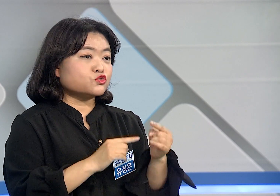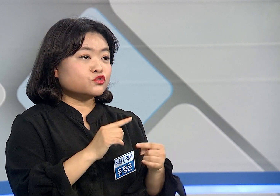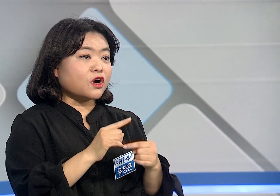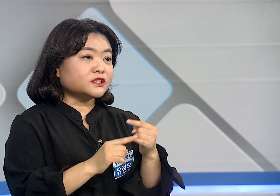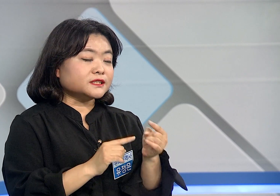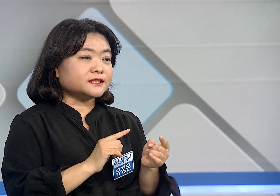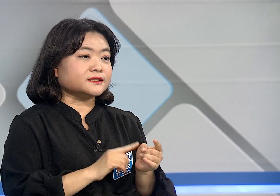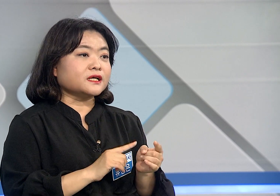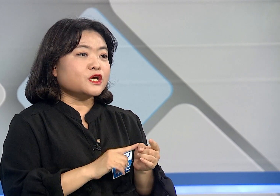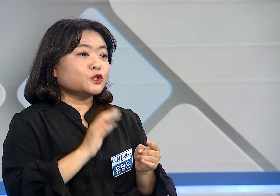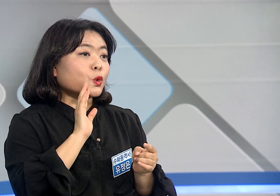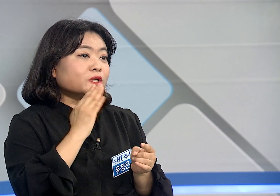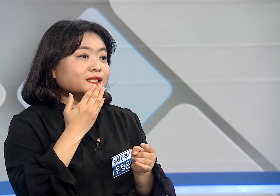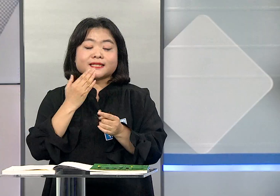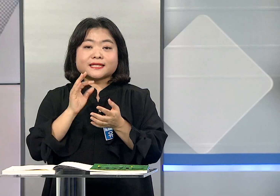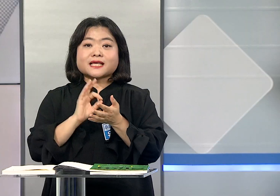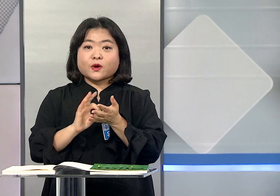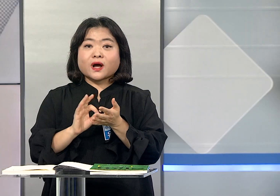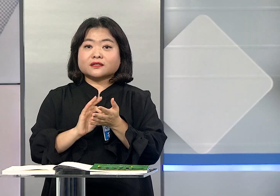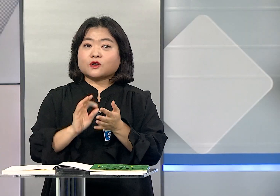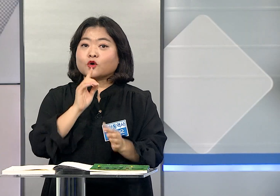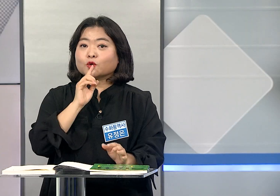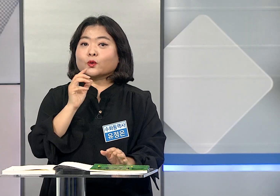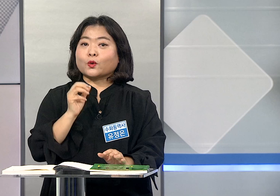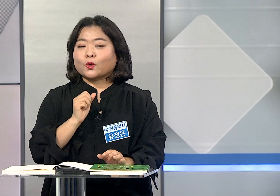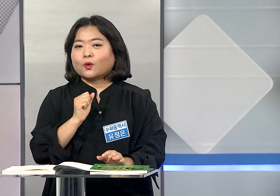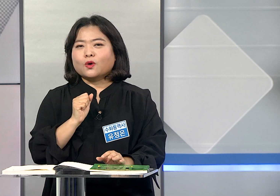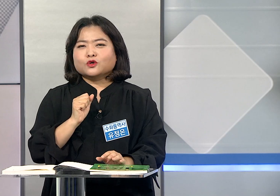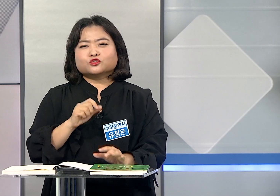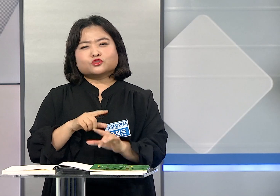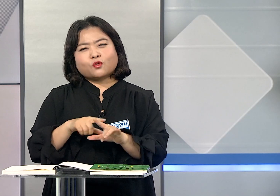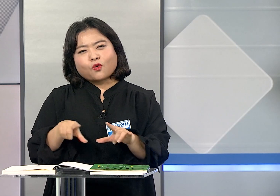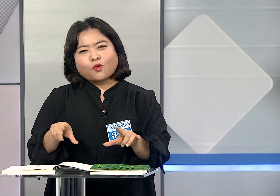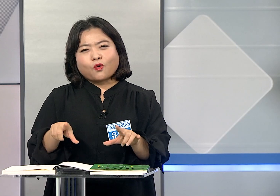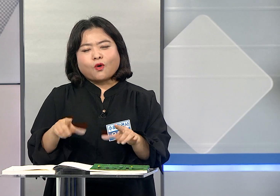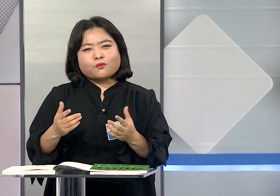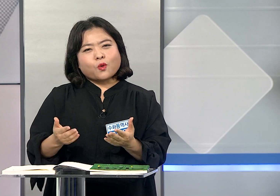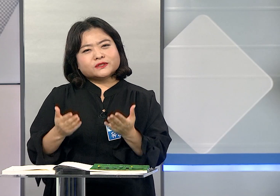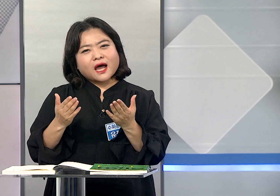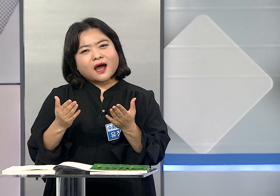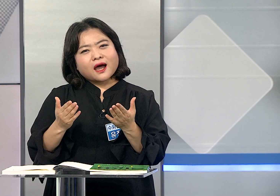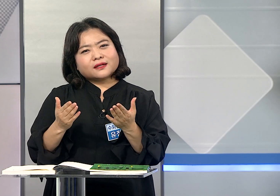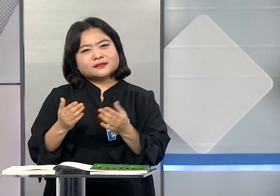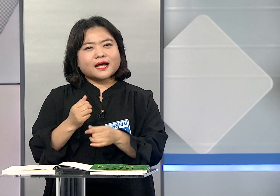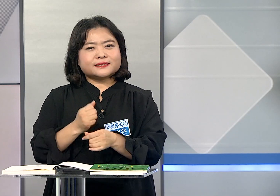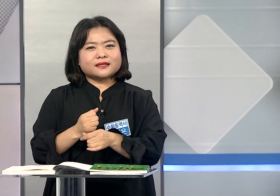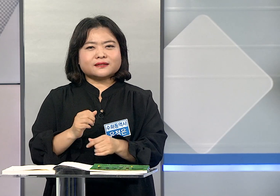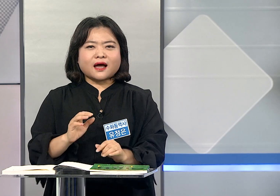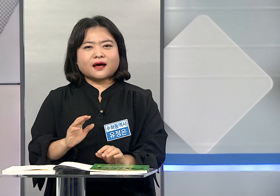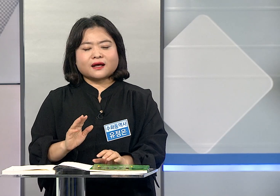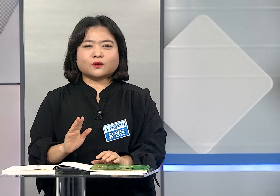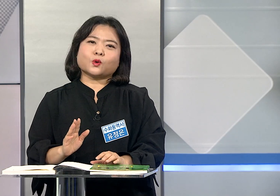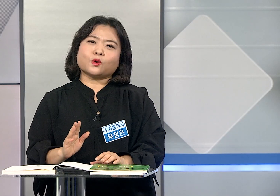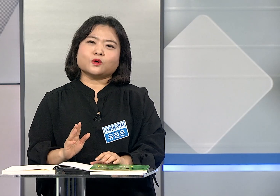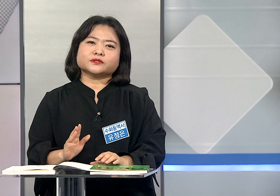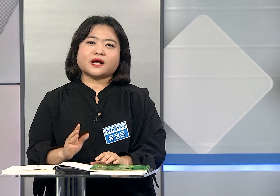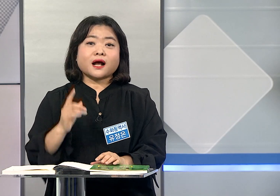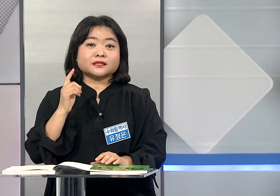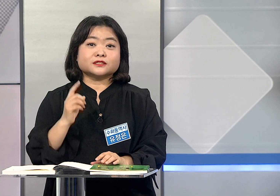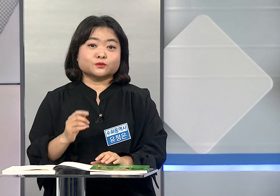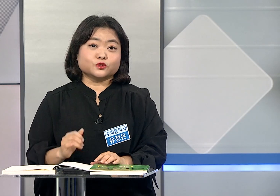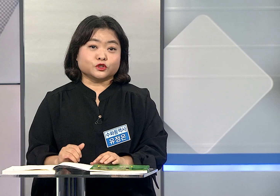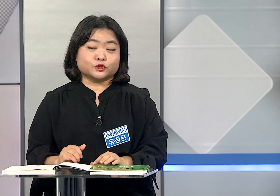우리 수어는 농인들이 사용하는 언어로 주로 봉사를 하지